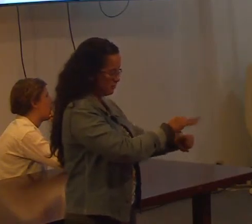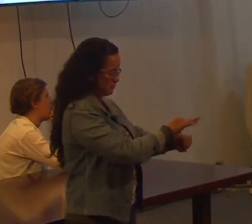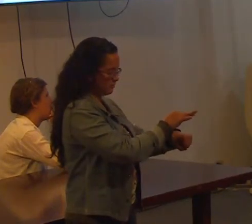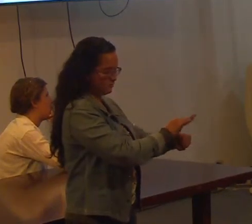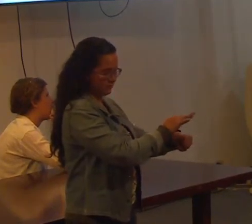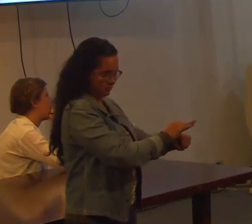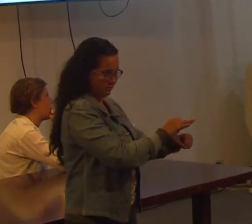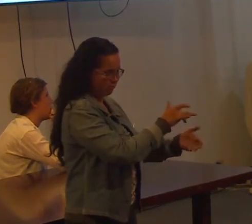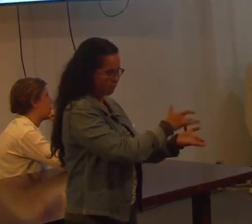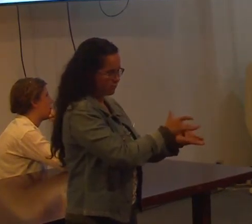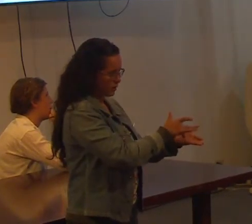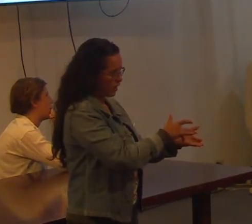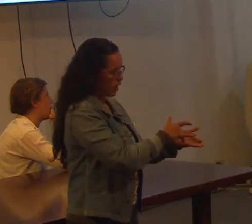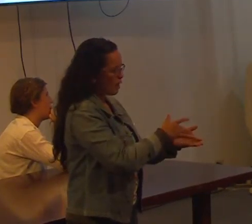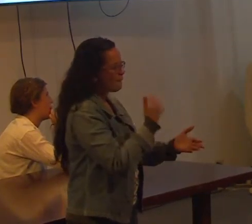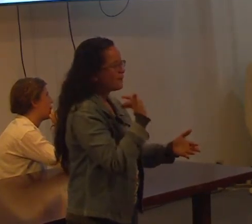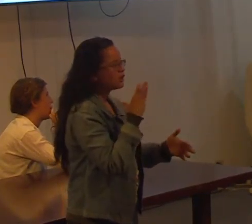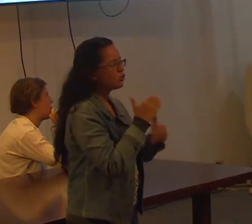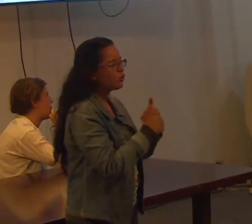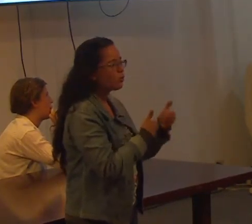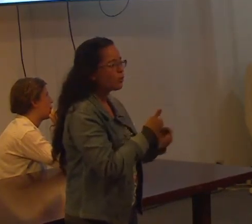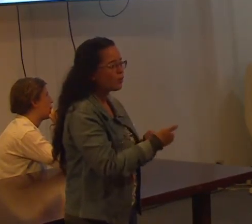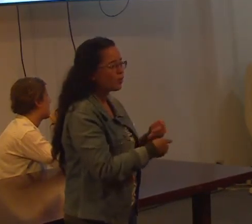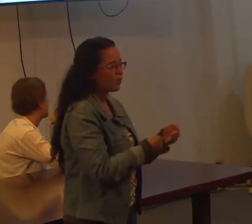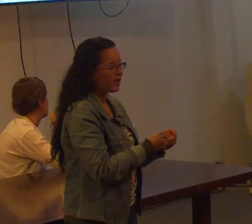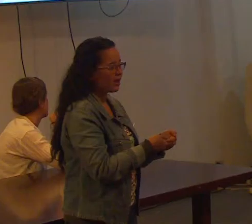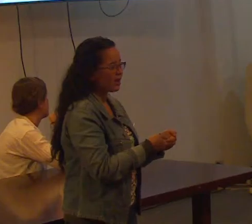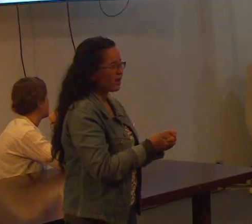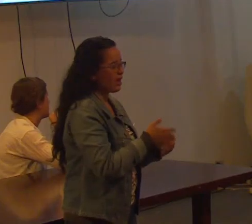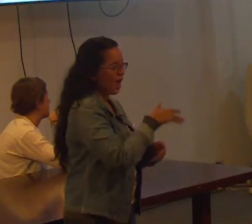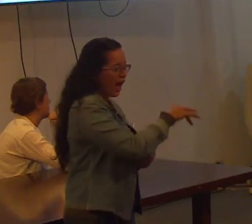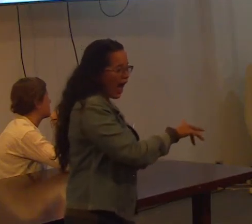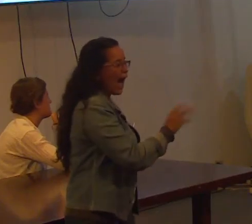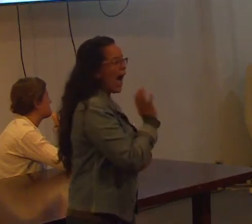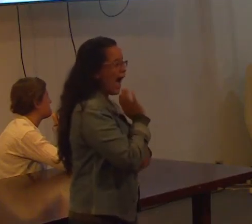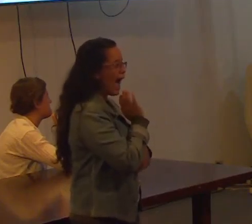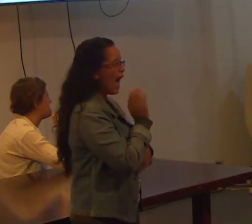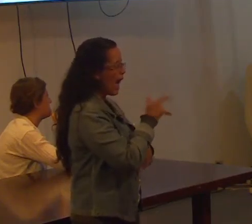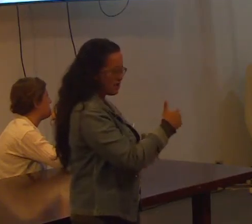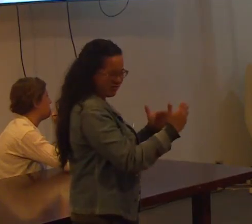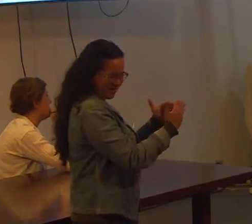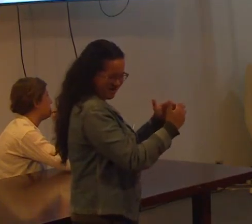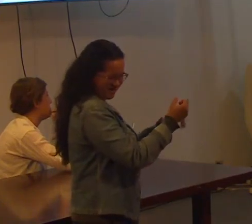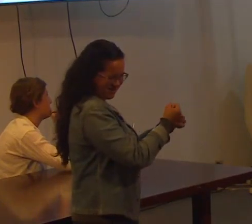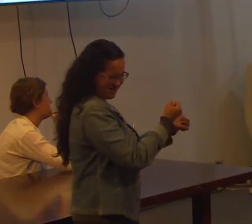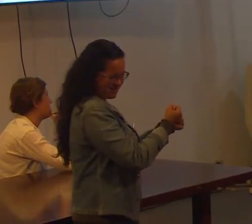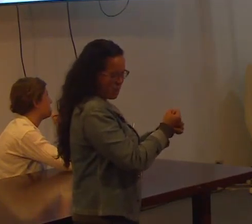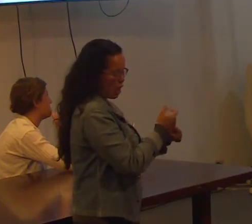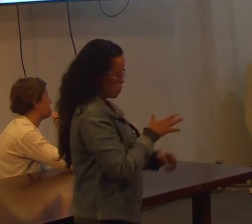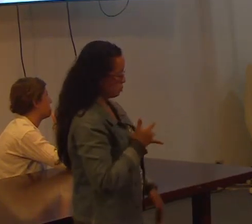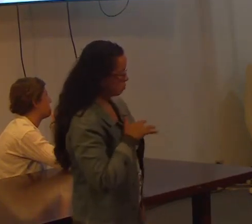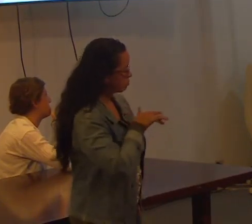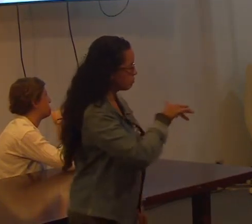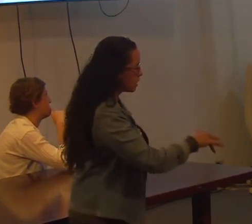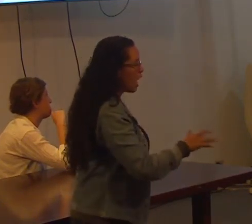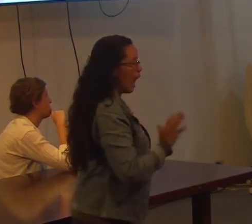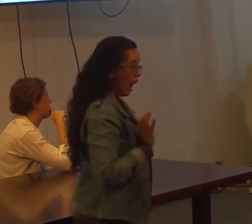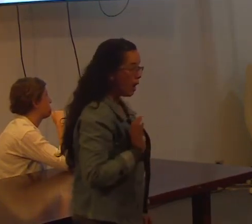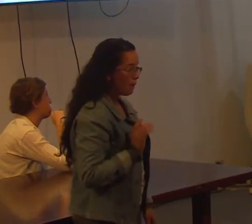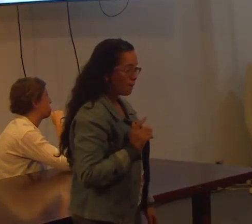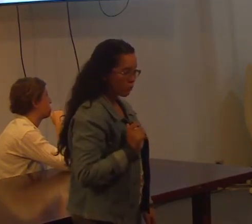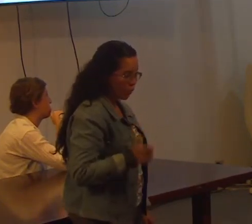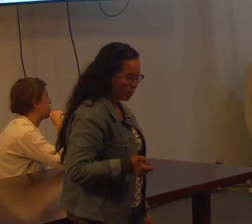de estar por llegar a la casa donde trabajábamos y pensar, bueno, yo tengo